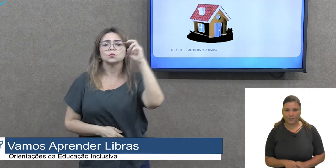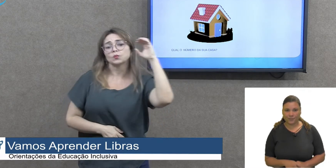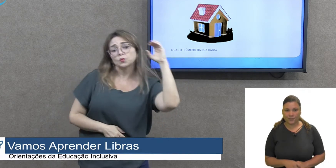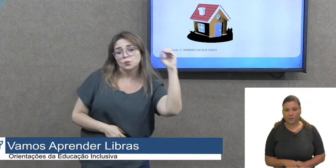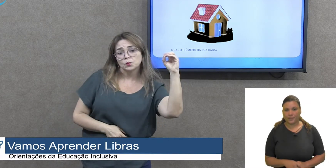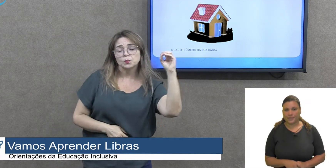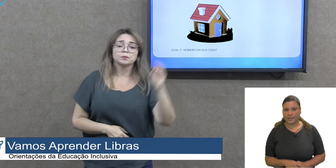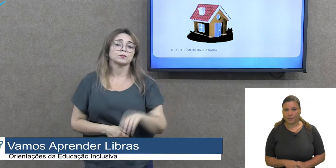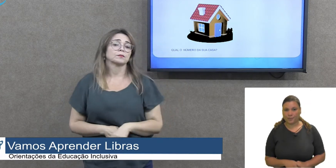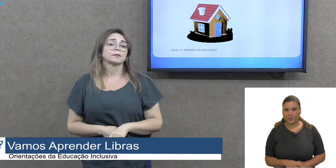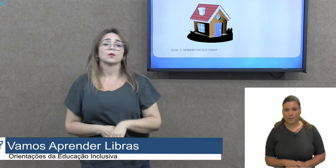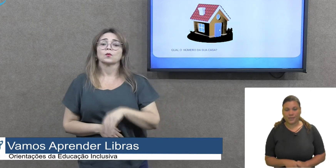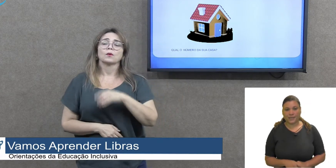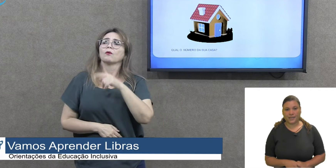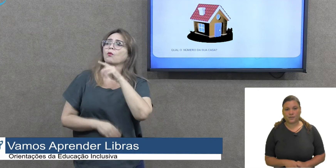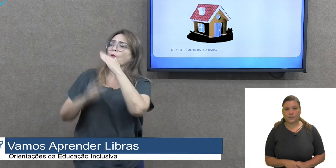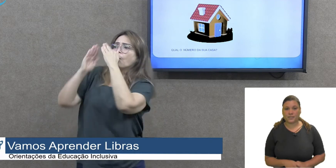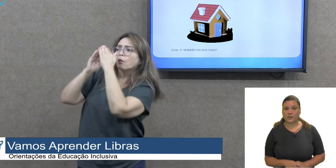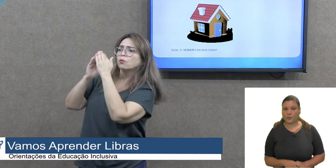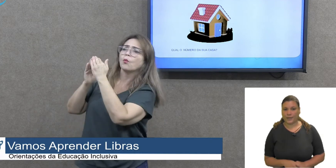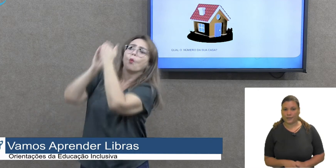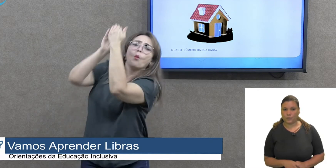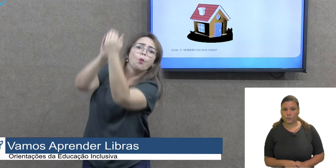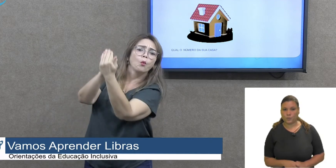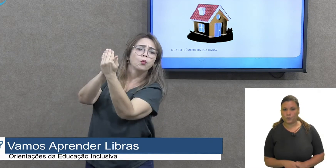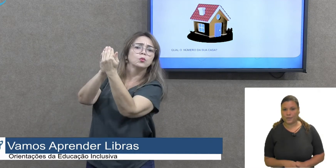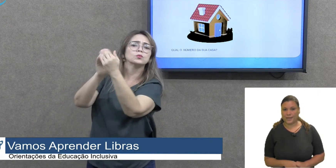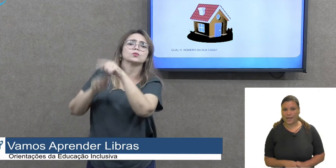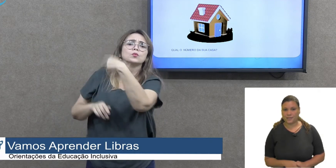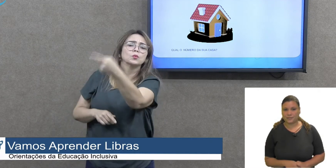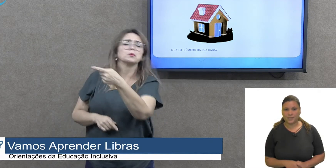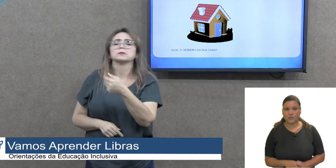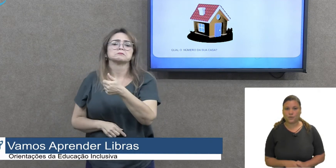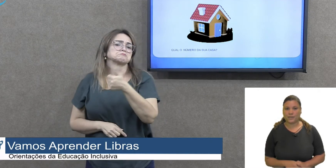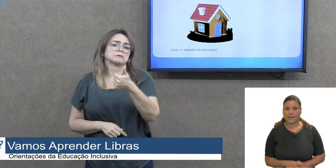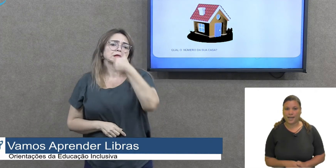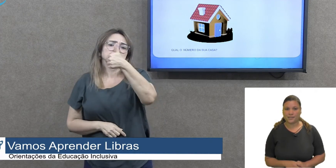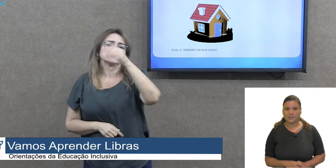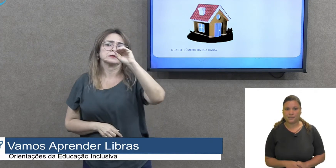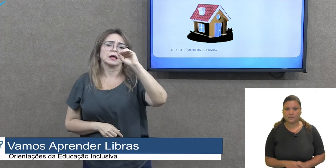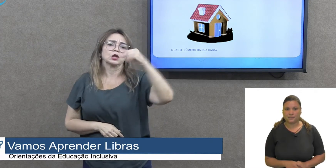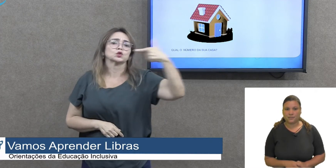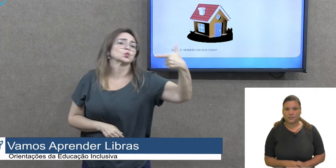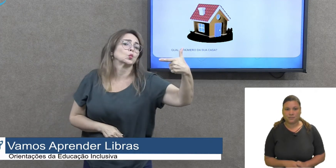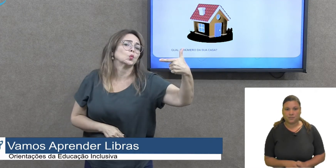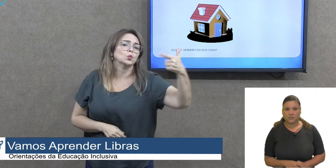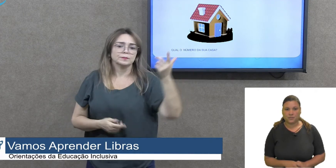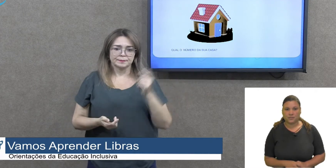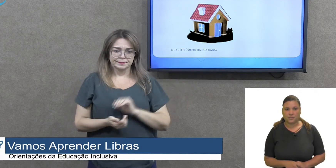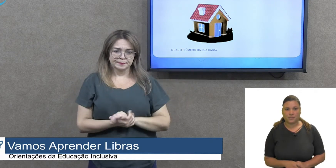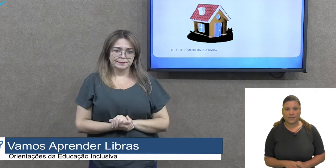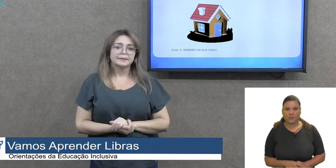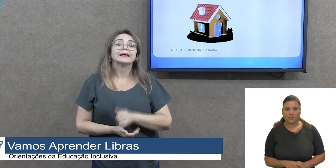tem. Um exemplo, 550 é o número de uma casa. E a outra casa?